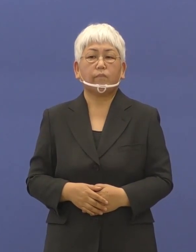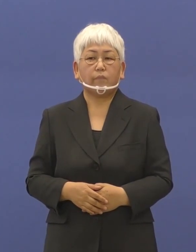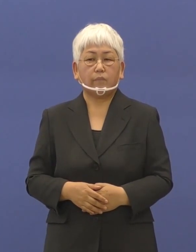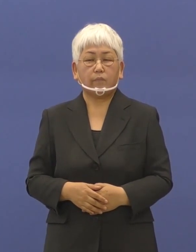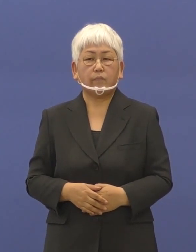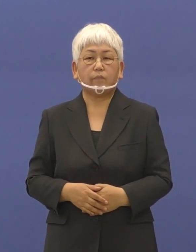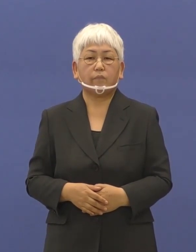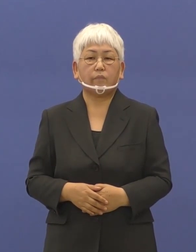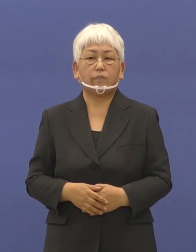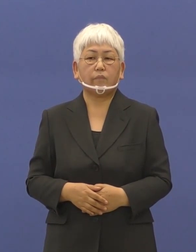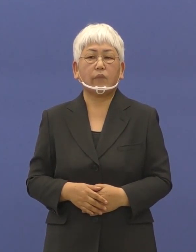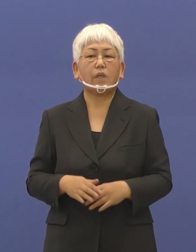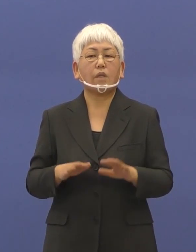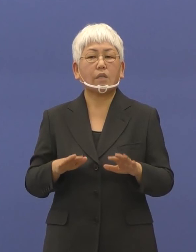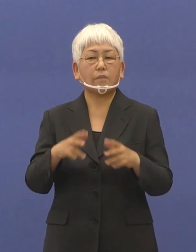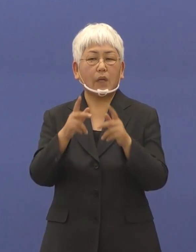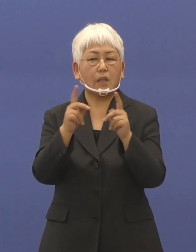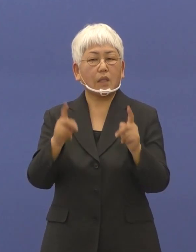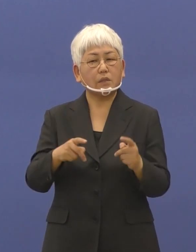ん残っている中で、